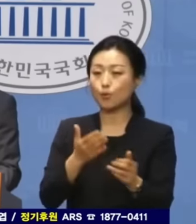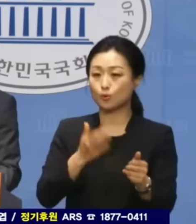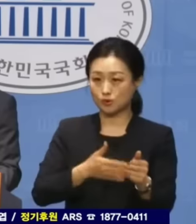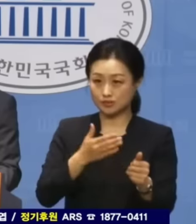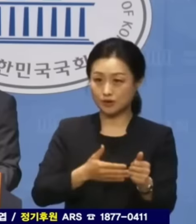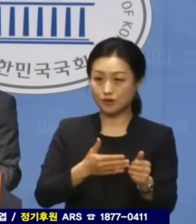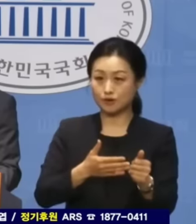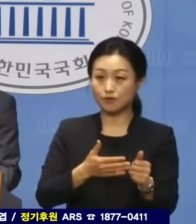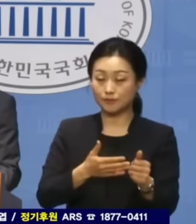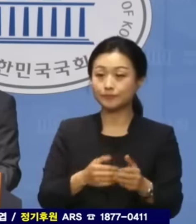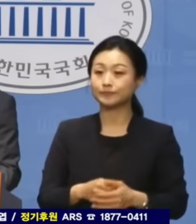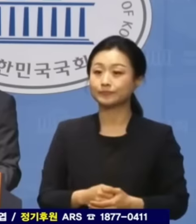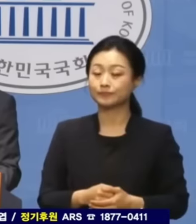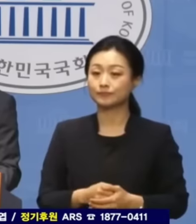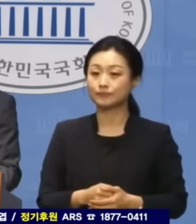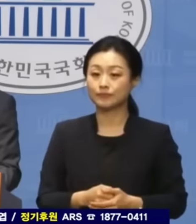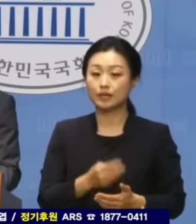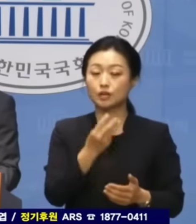같이